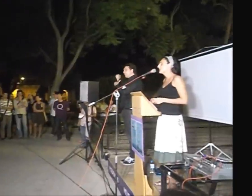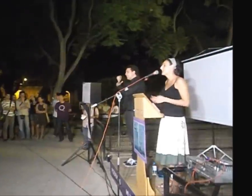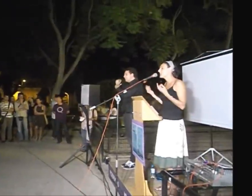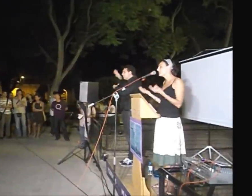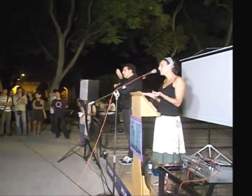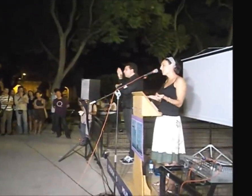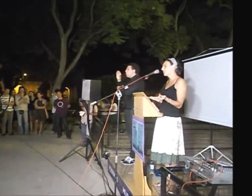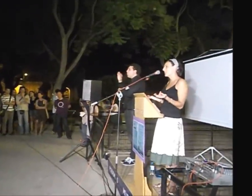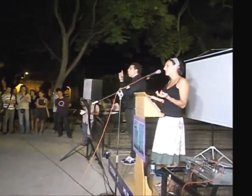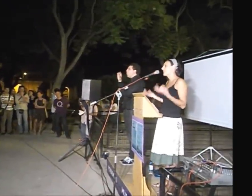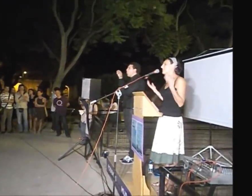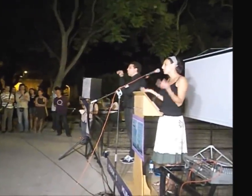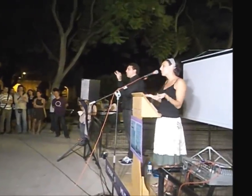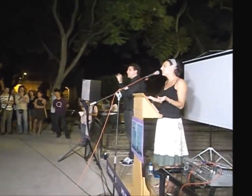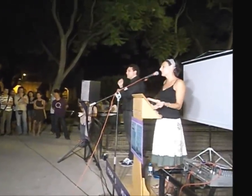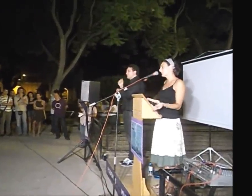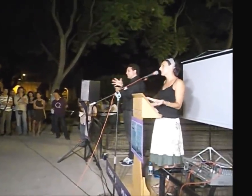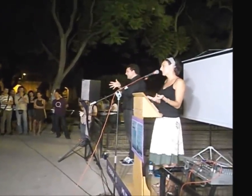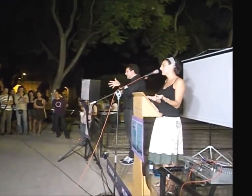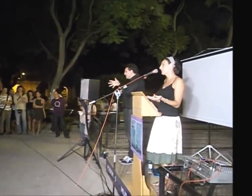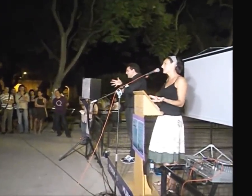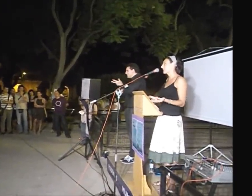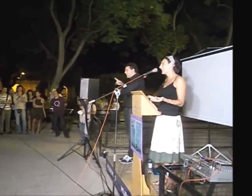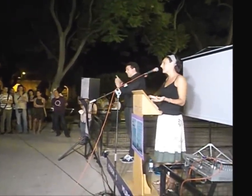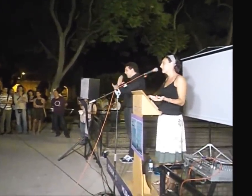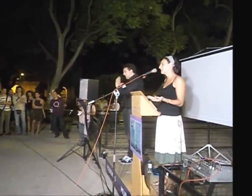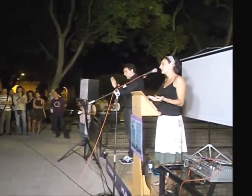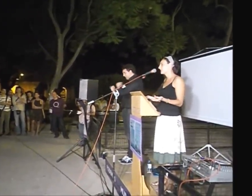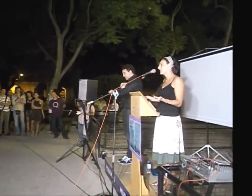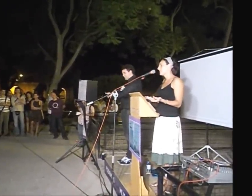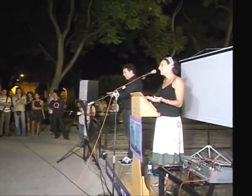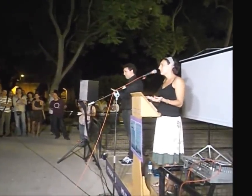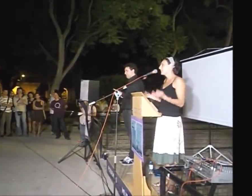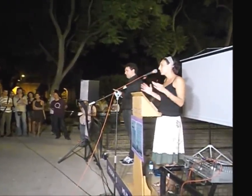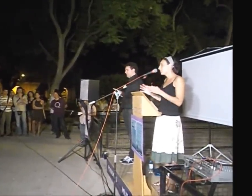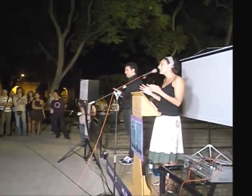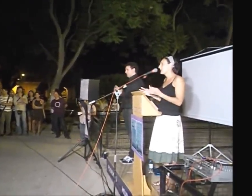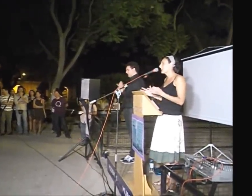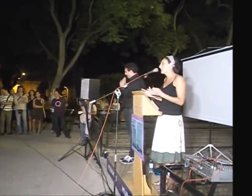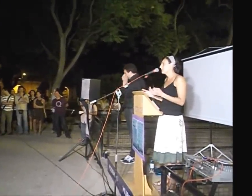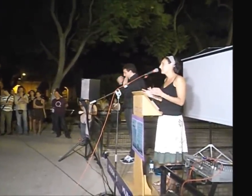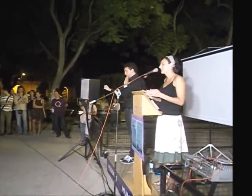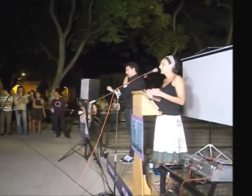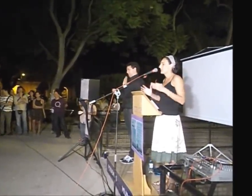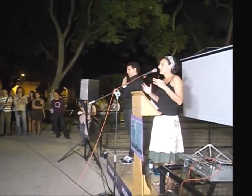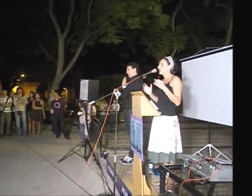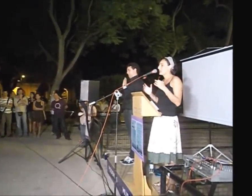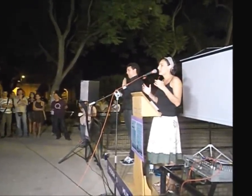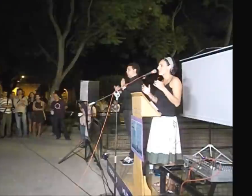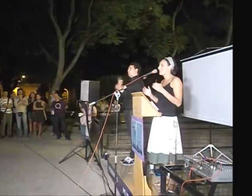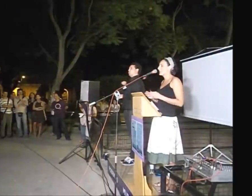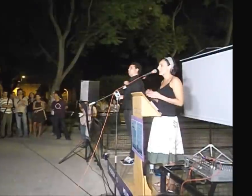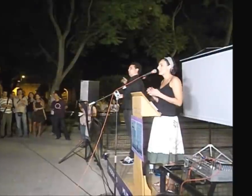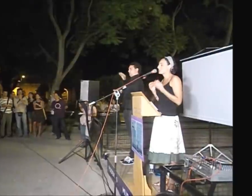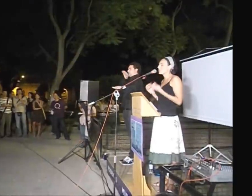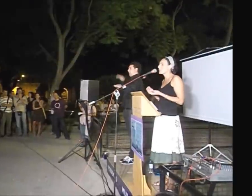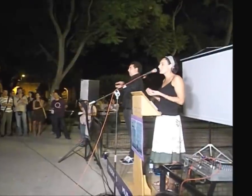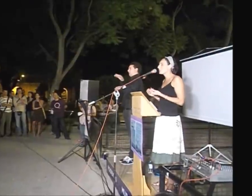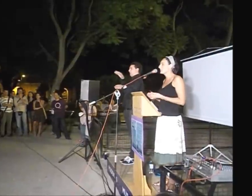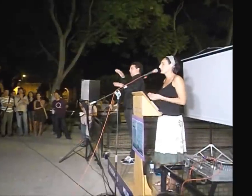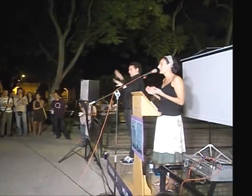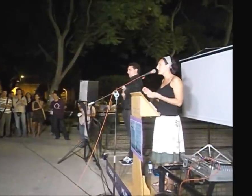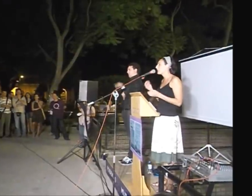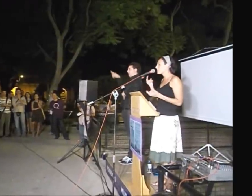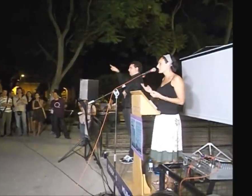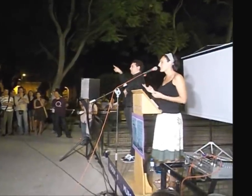ilegales. Nadie se opone a que exista un Estado de Israel, pero no de esa manera. La